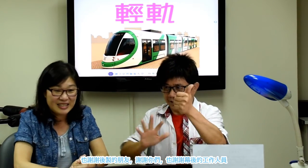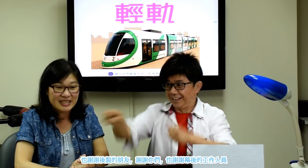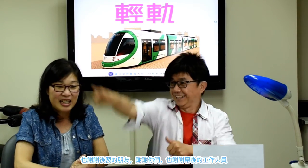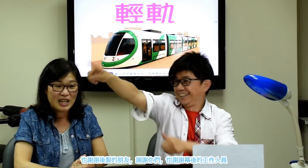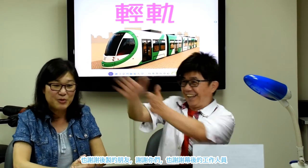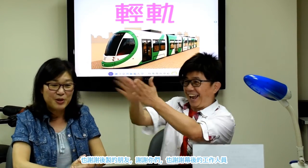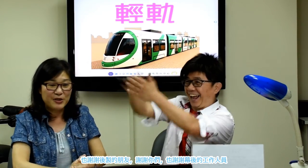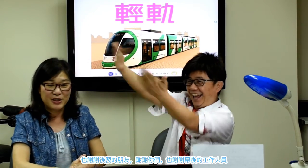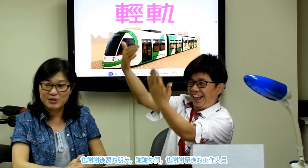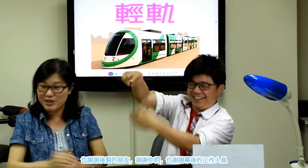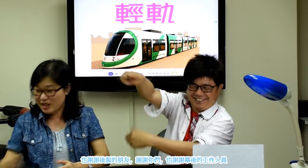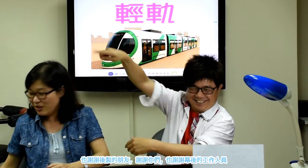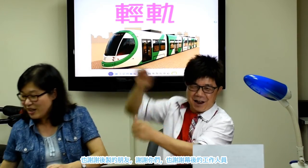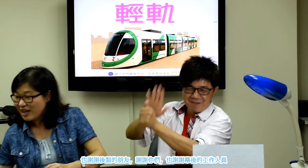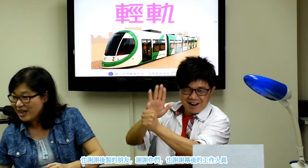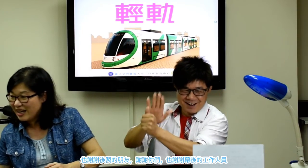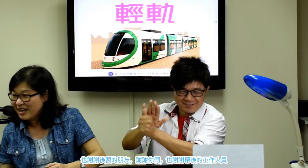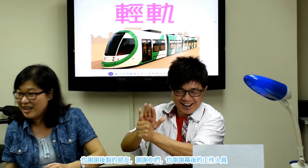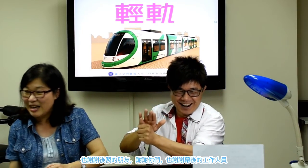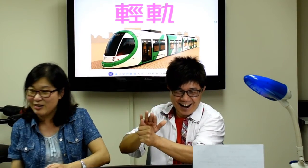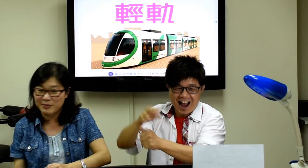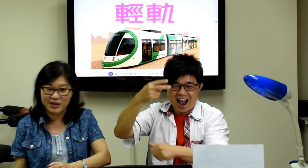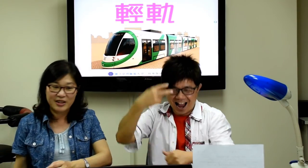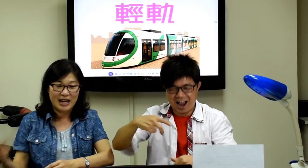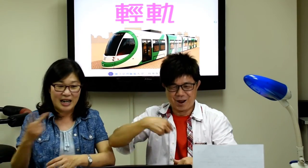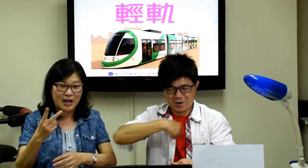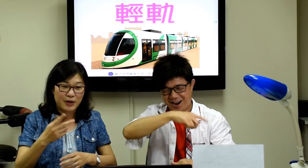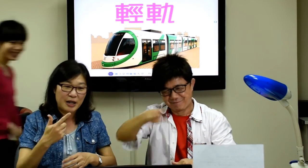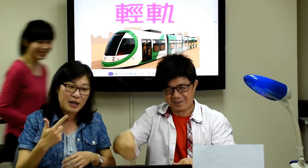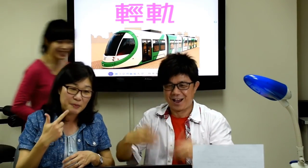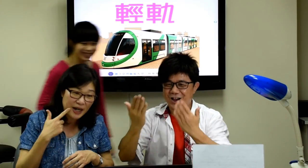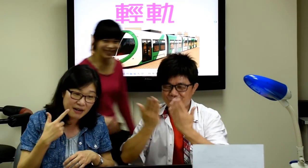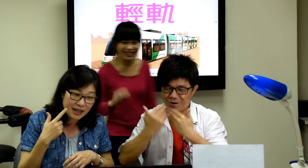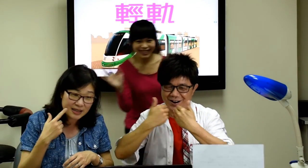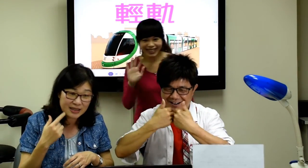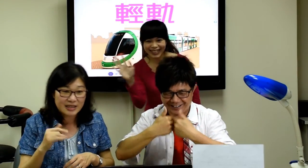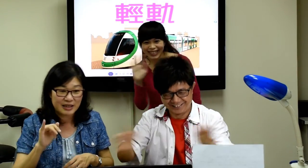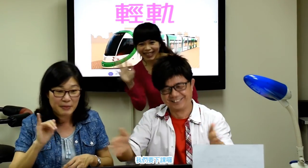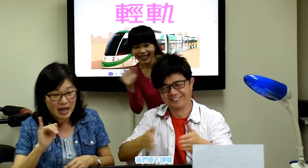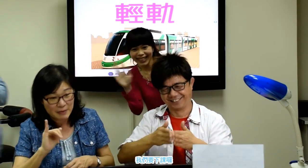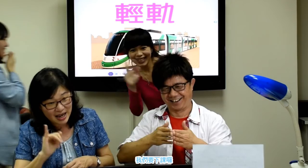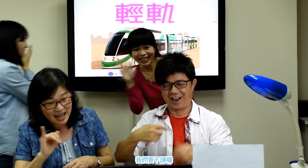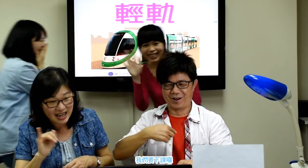谢幕后的工作人员。来，我们有两位漂亮的妹妹，